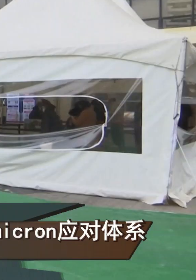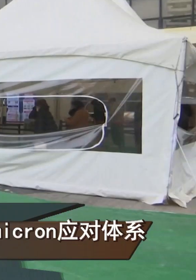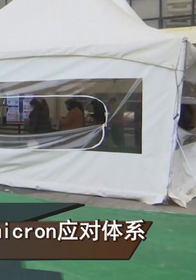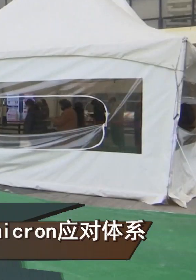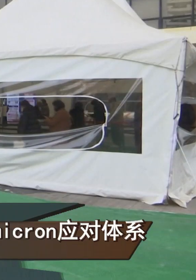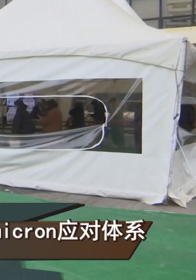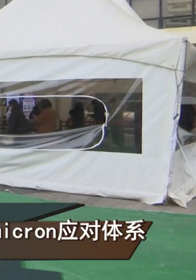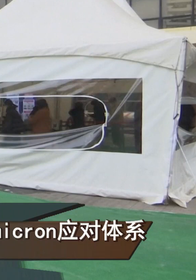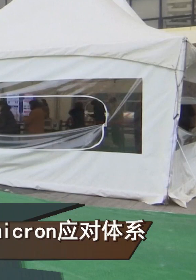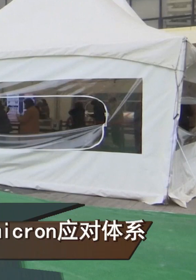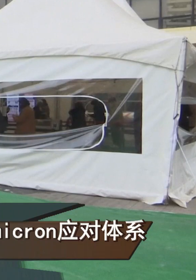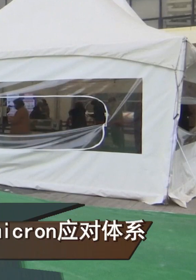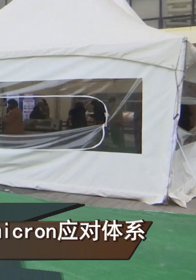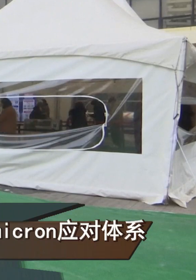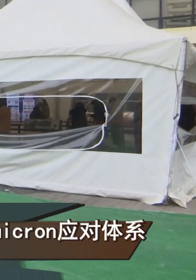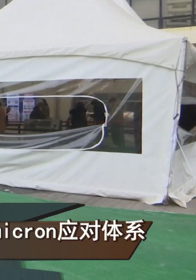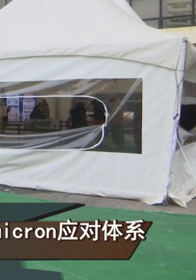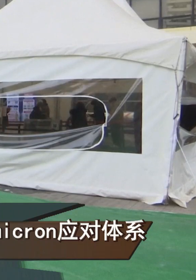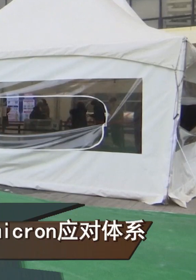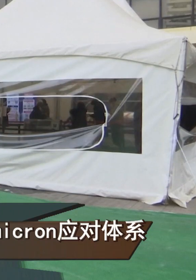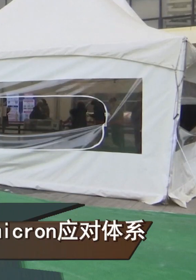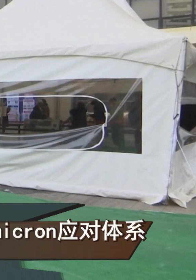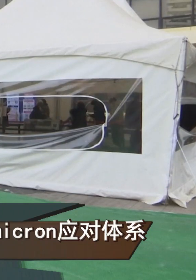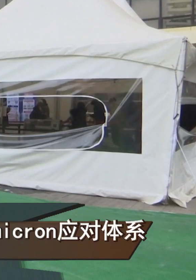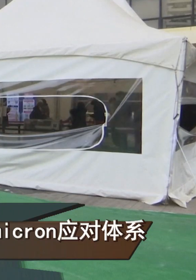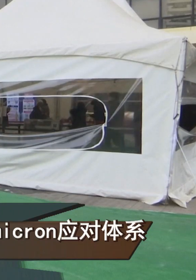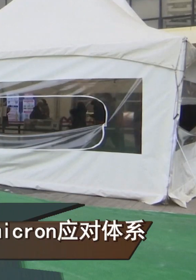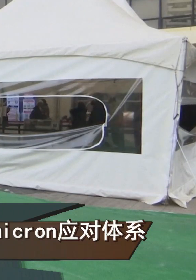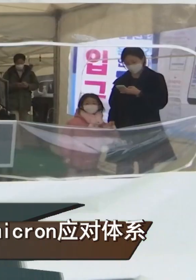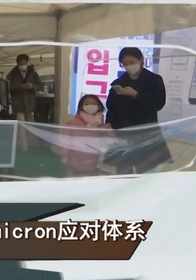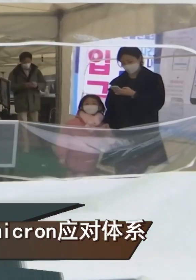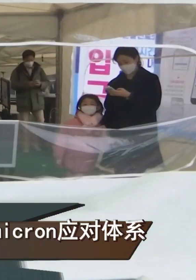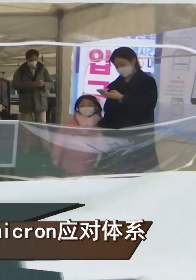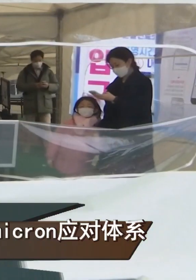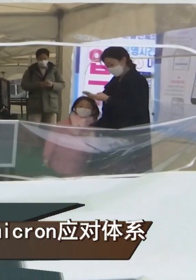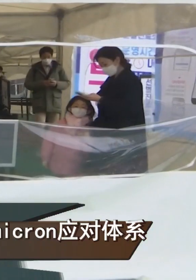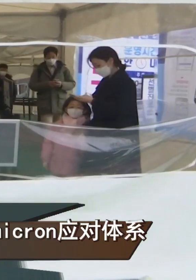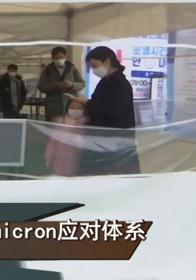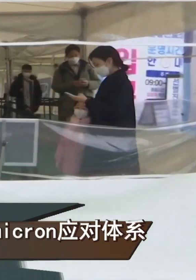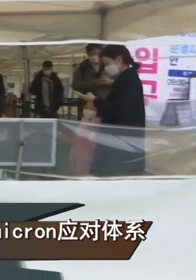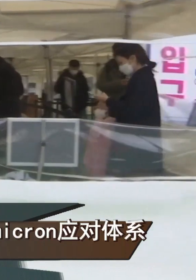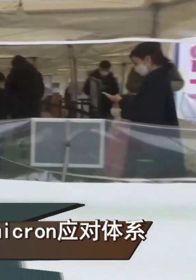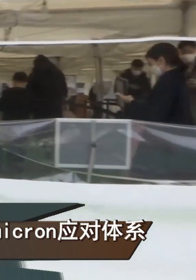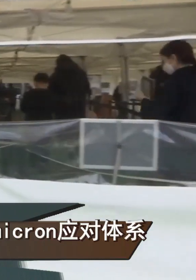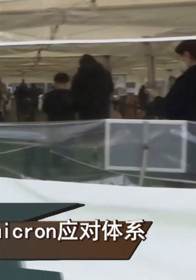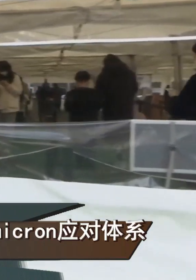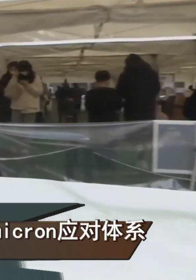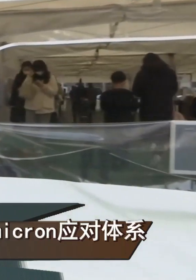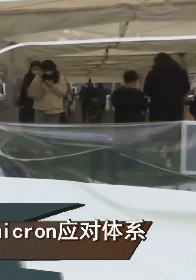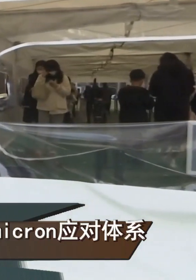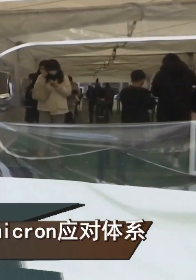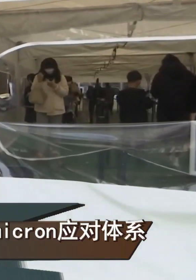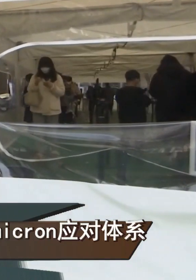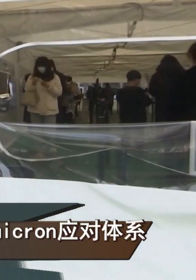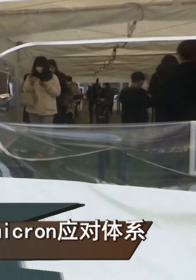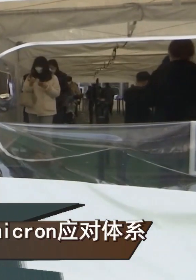数可能在未来一个星期内突破10000宗。防疫当局为了预防医疗体系崩溃，决定改变应对